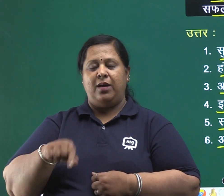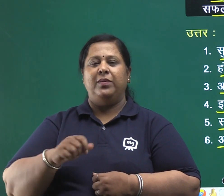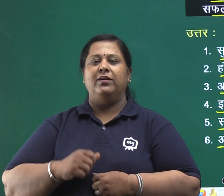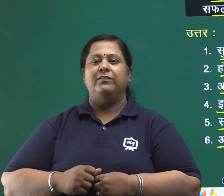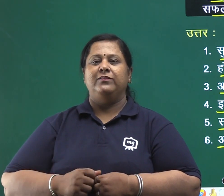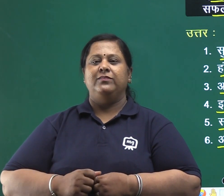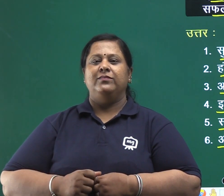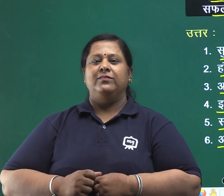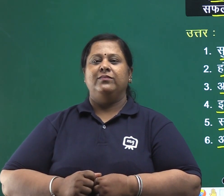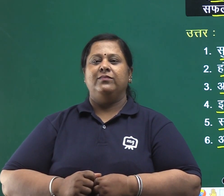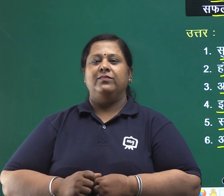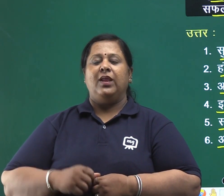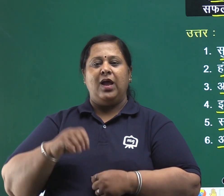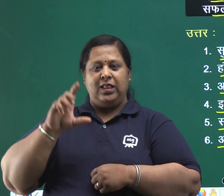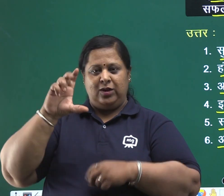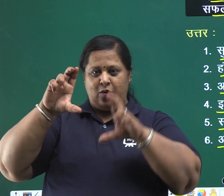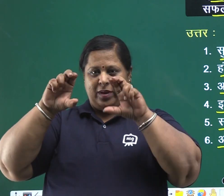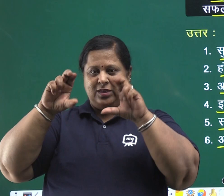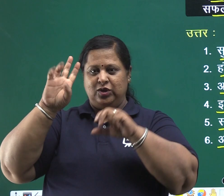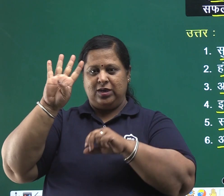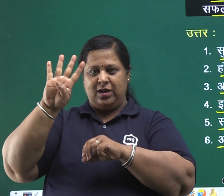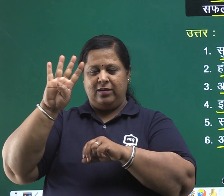पर अध्याय 4